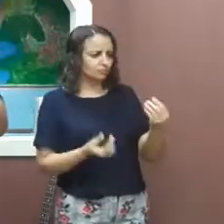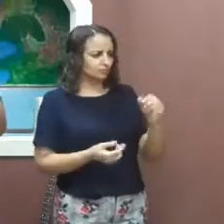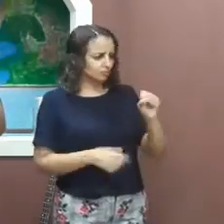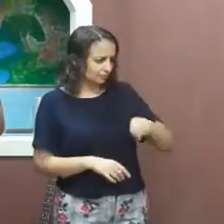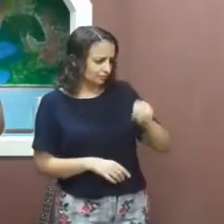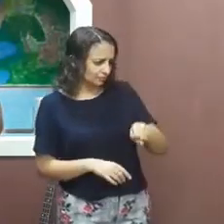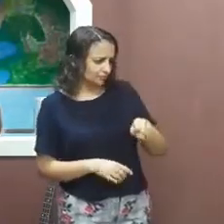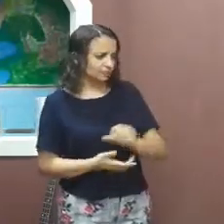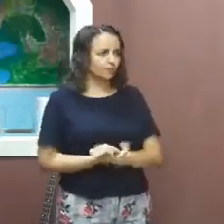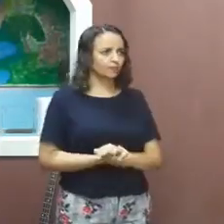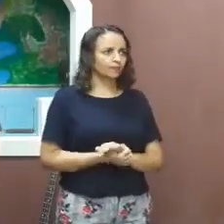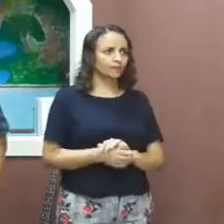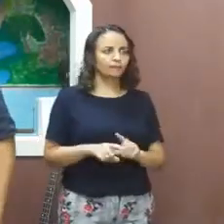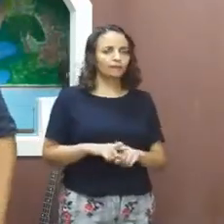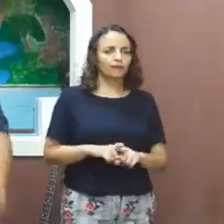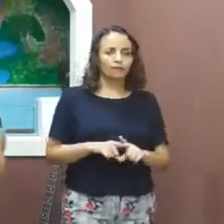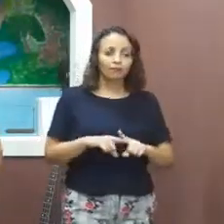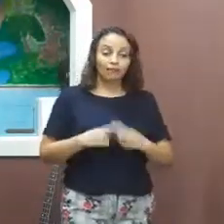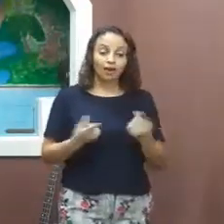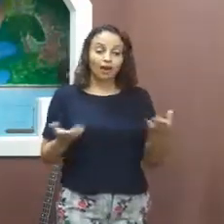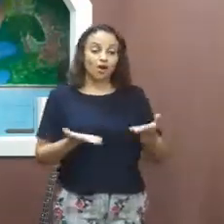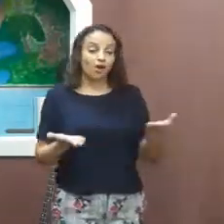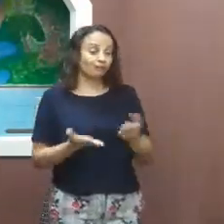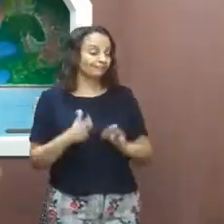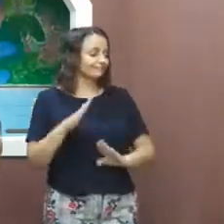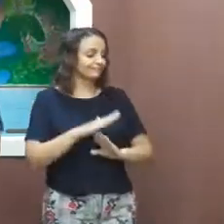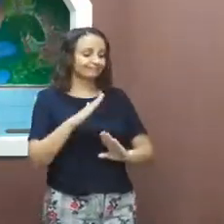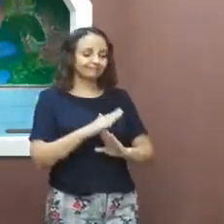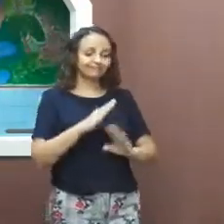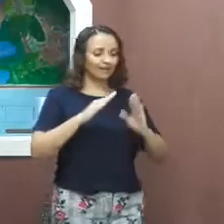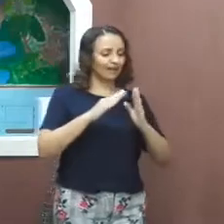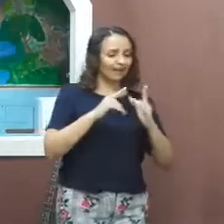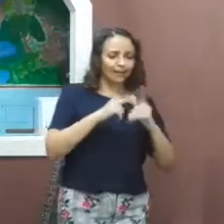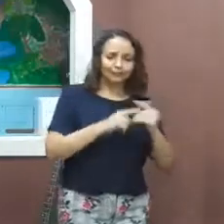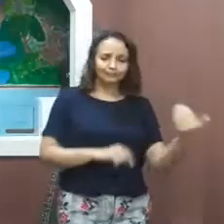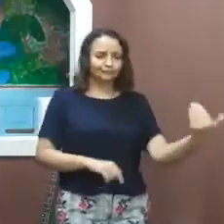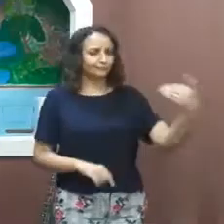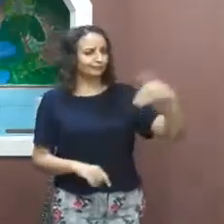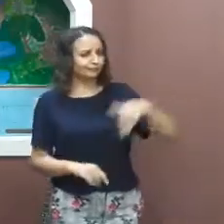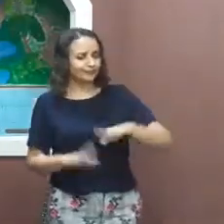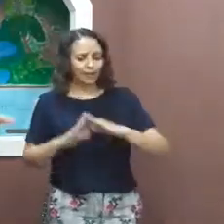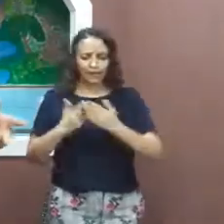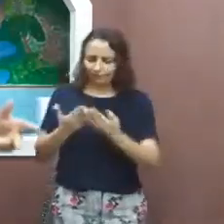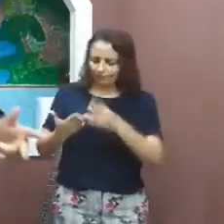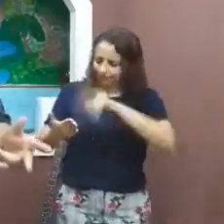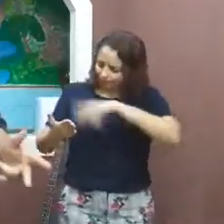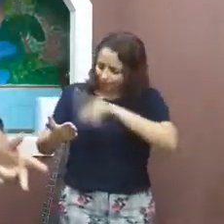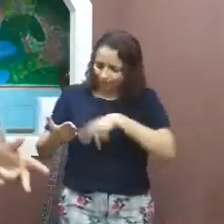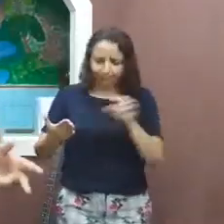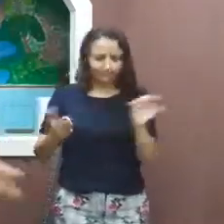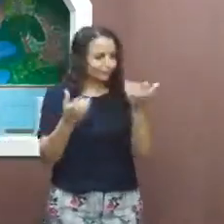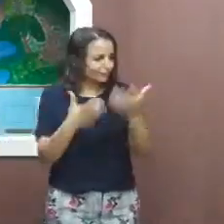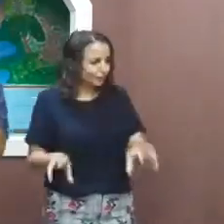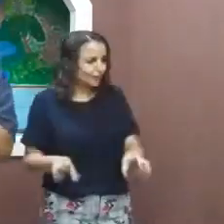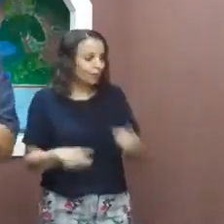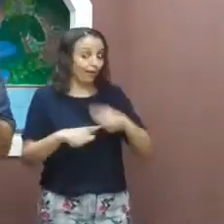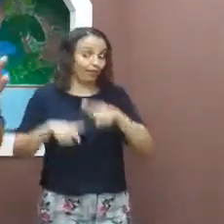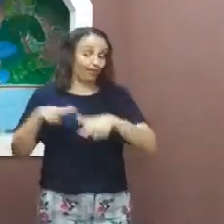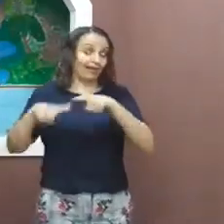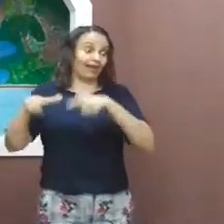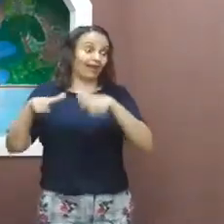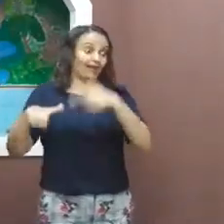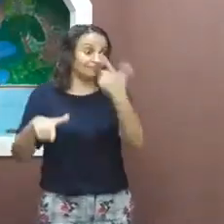mesmo. Mas aí agora você não tem mais tempo de ir na igreja, você não tem mais tempo de ler a palavra, você não tem mais tempo de orar, você não